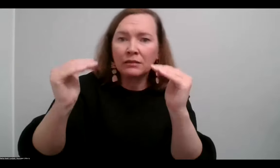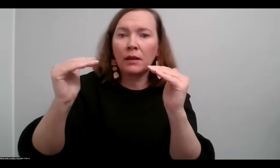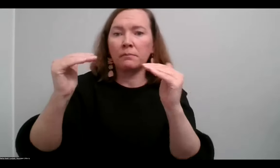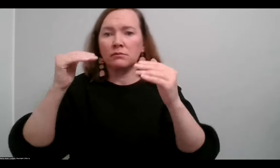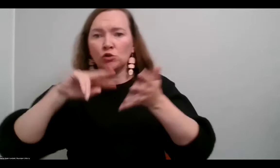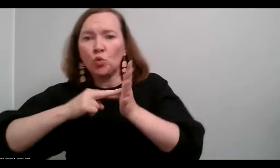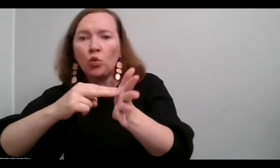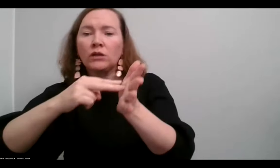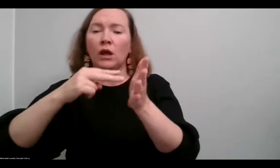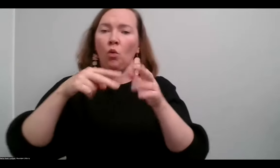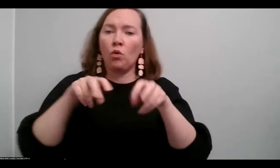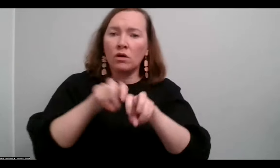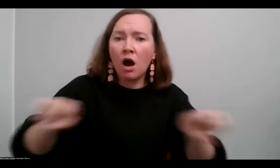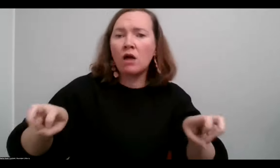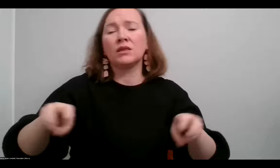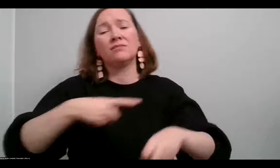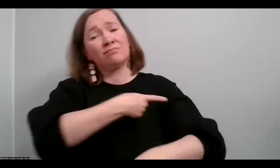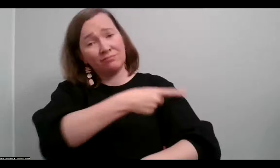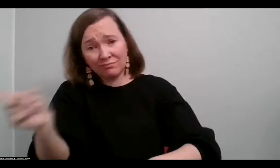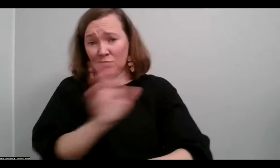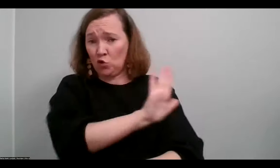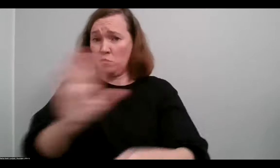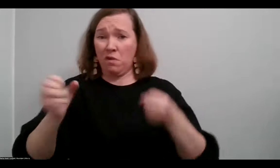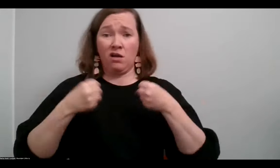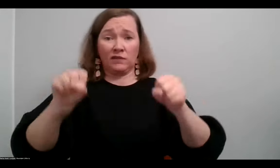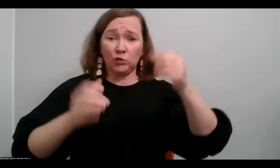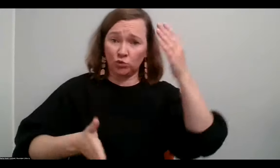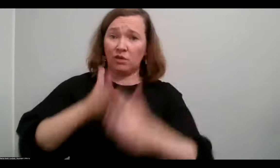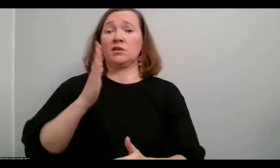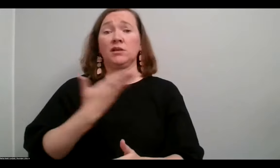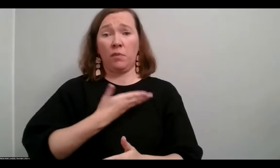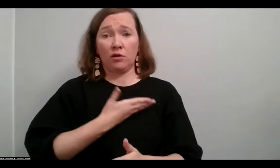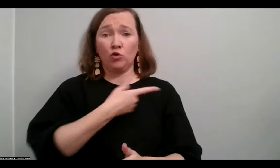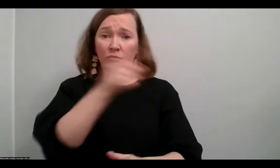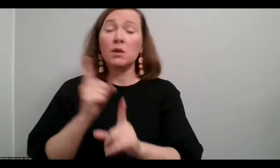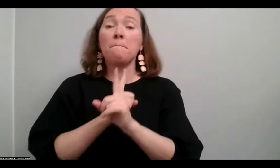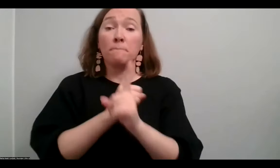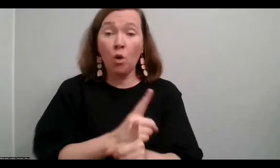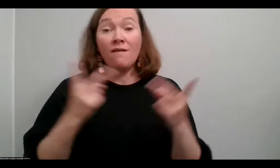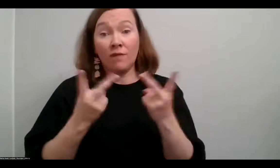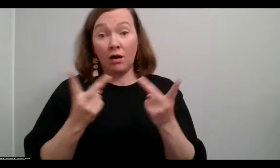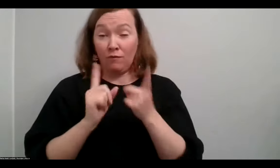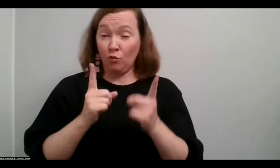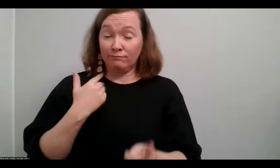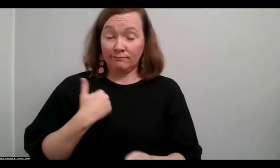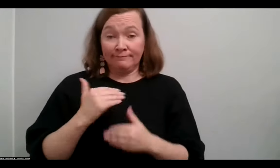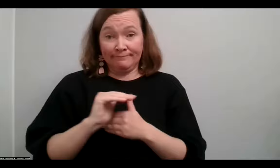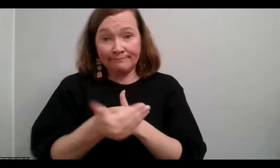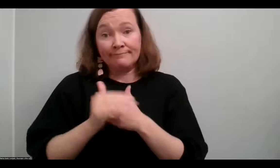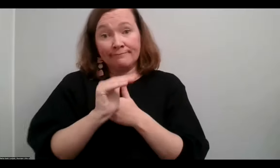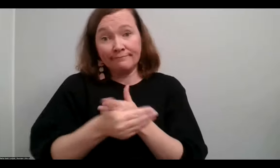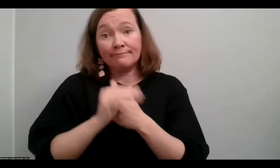Mitäs muita oli tulossa, kehittämissuunnitelmia, raateja ynnä muita, niin teidän aktiivisuushan siinä ratkaisee,